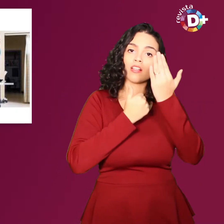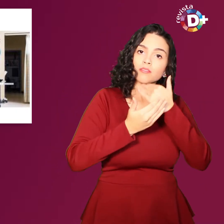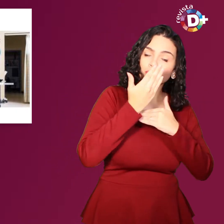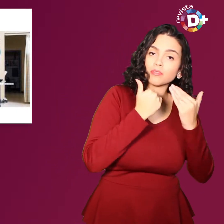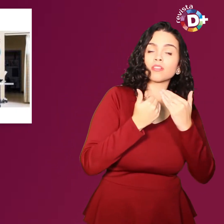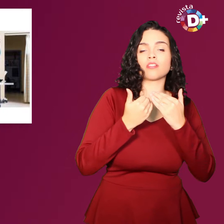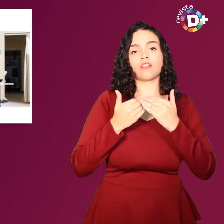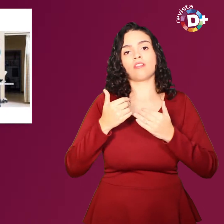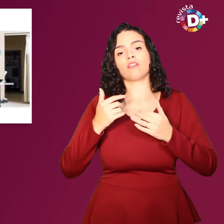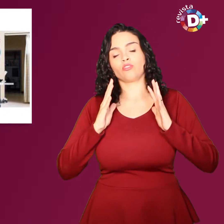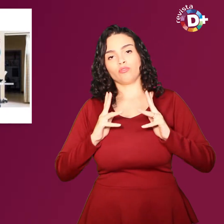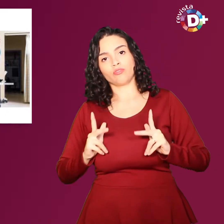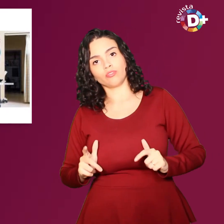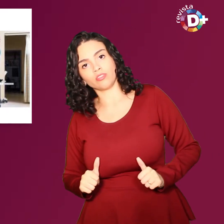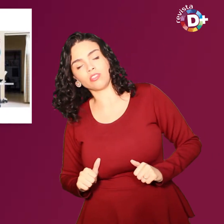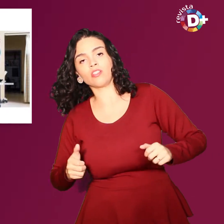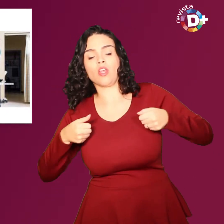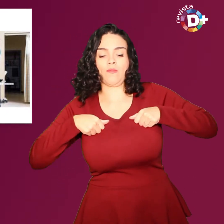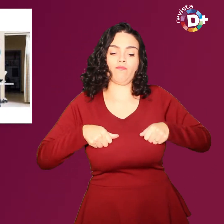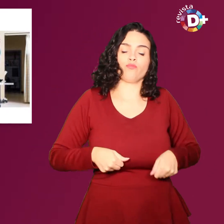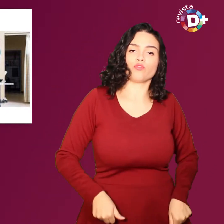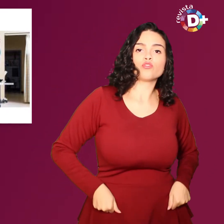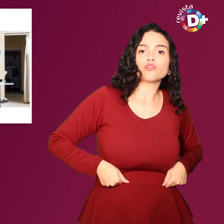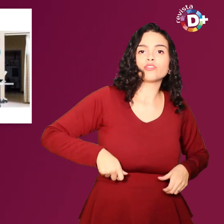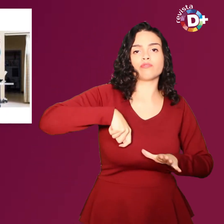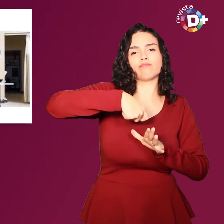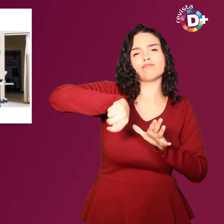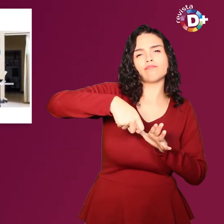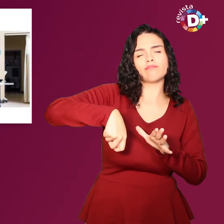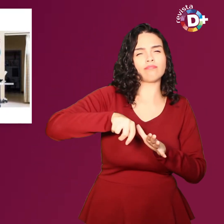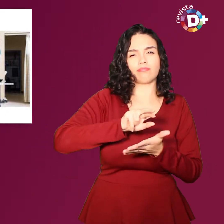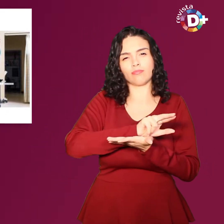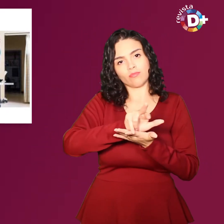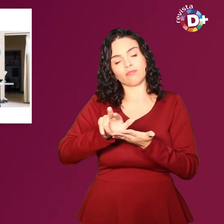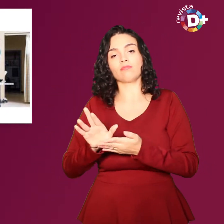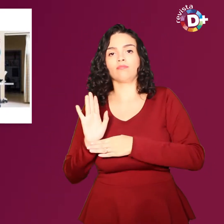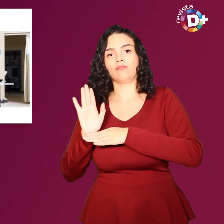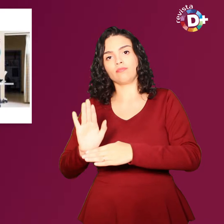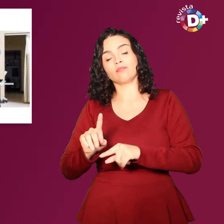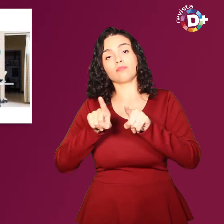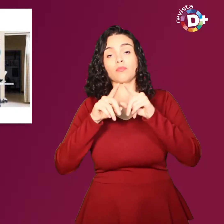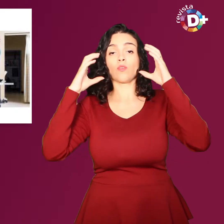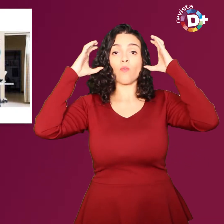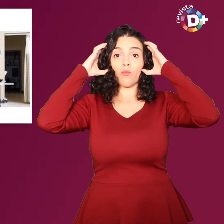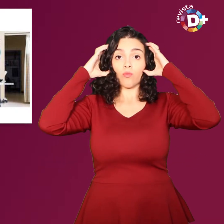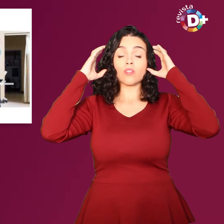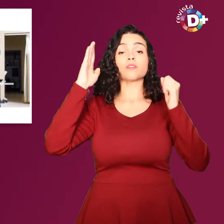se alimentar, da higiene pessoal, de se vestir, de preparar a refeição, etc. A fonoaudiologia recebe